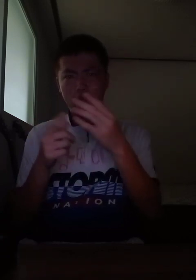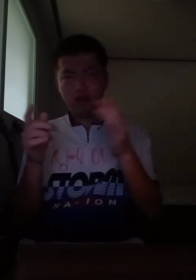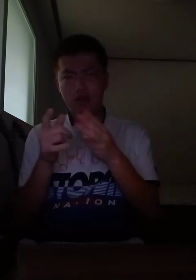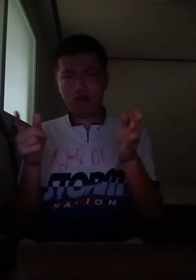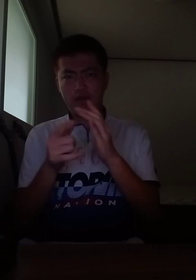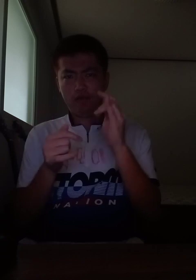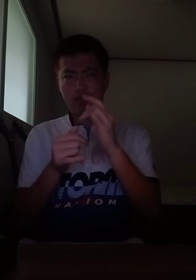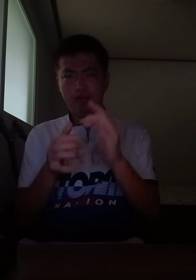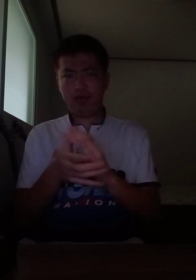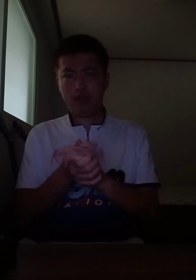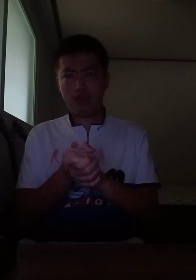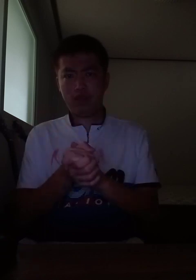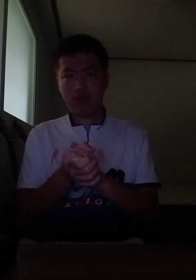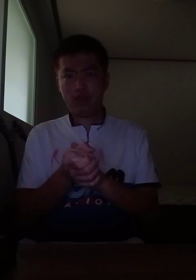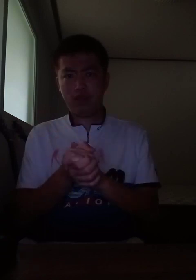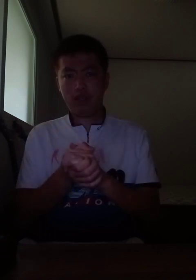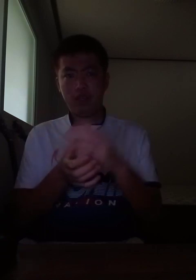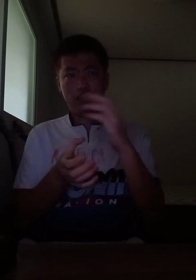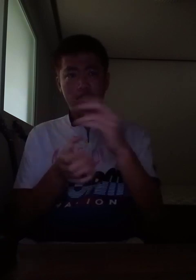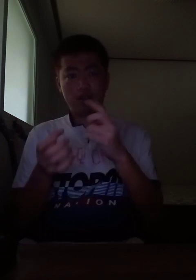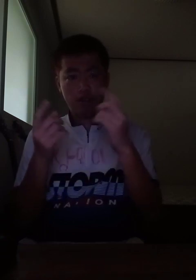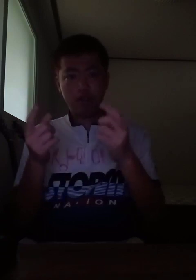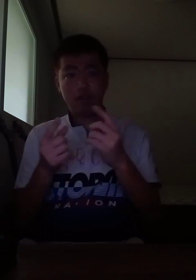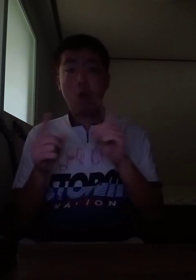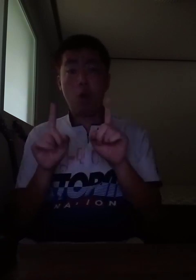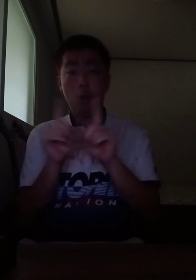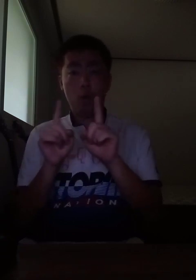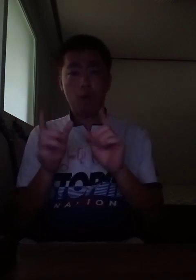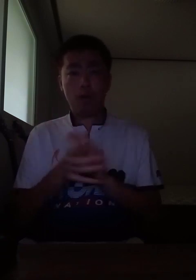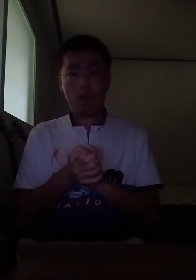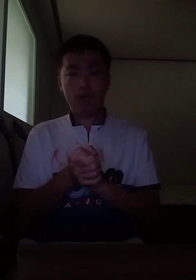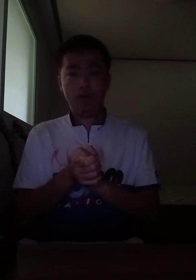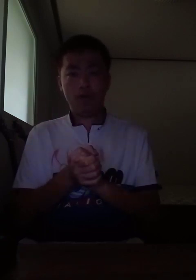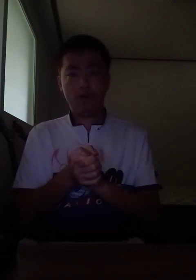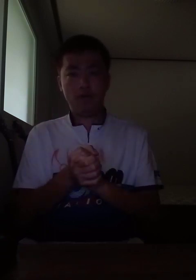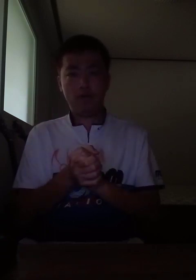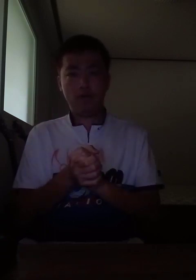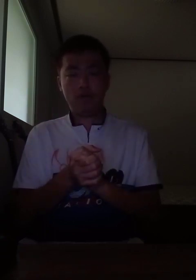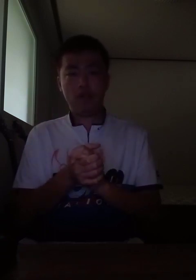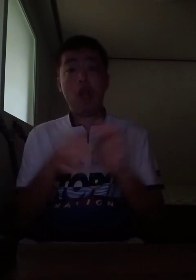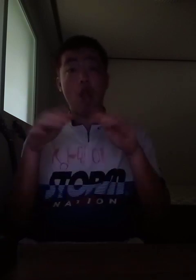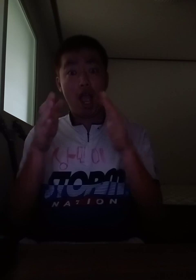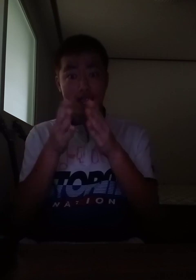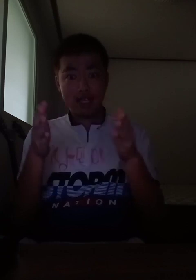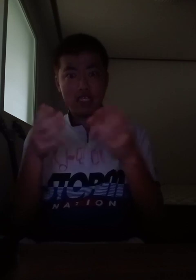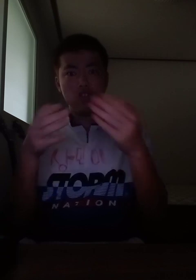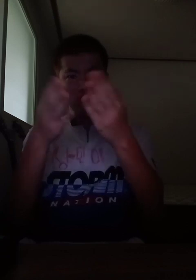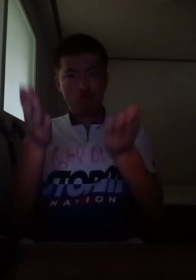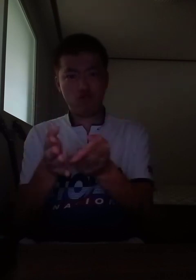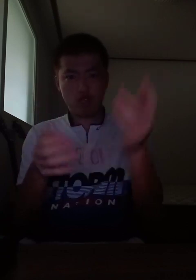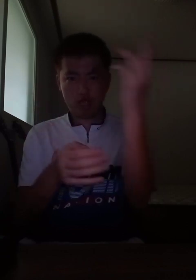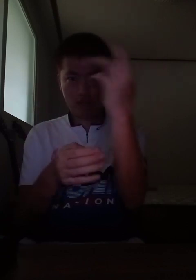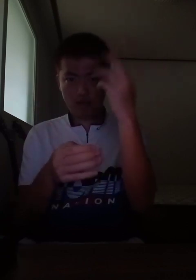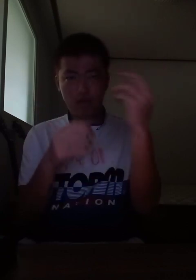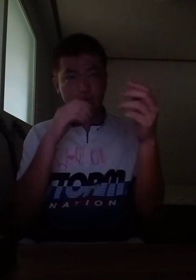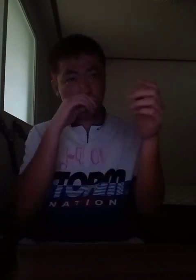사실을 알립니다. 경찰이 지금 출동하고 있고요. 지금 어떤 상황입니까, 지금? 화장실 위치가 순찰차로 전송되고